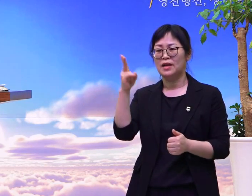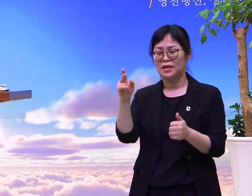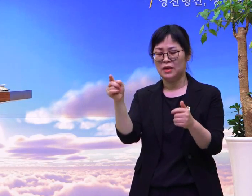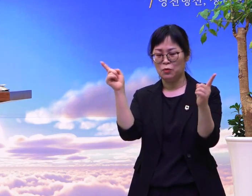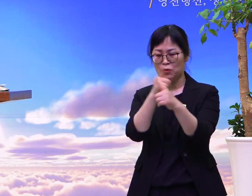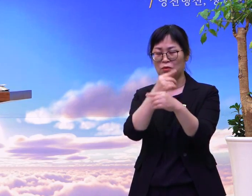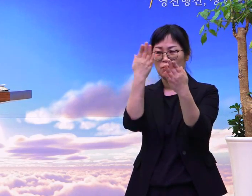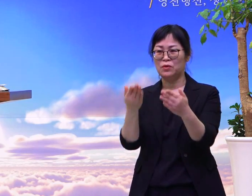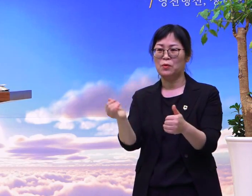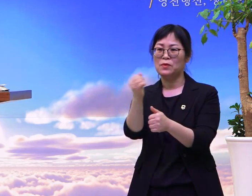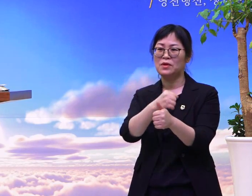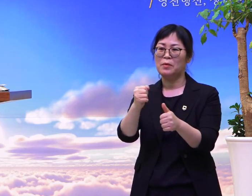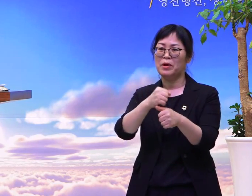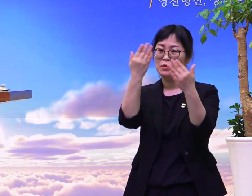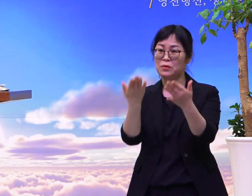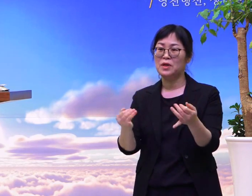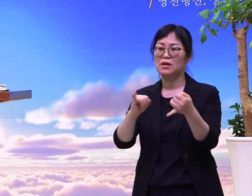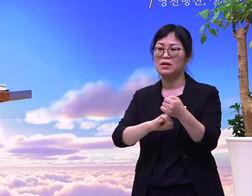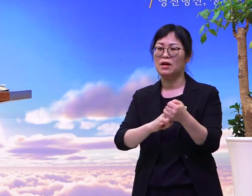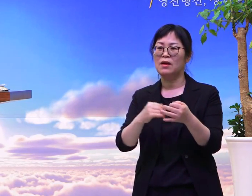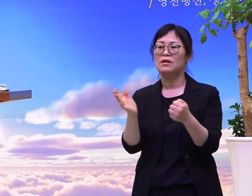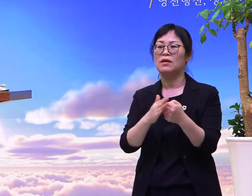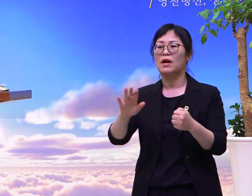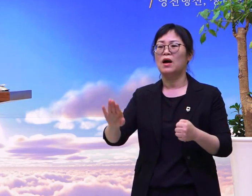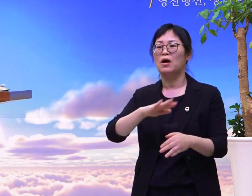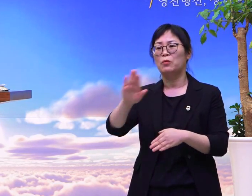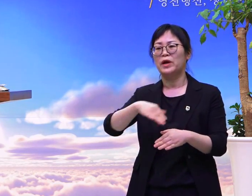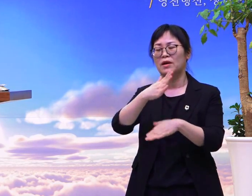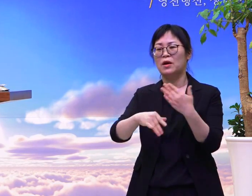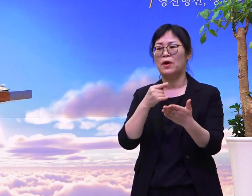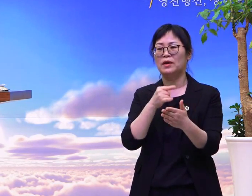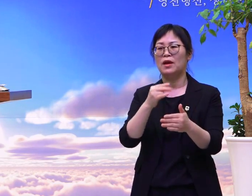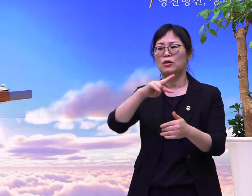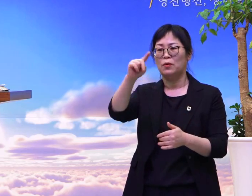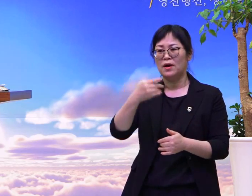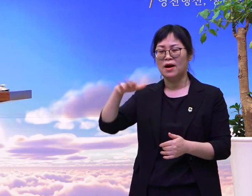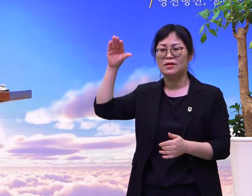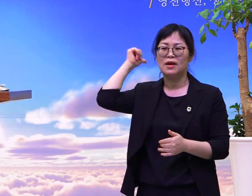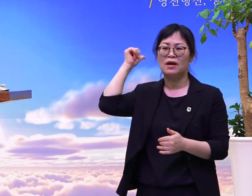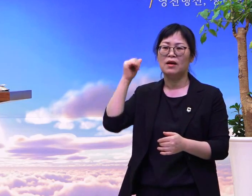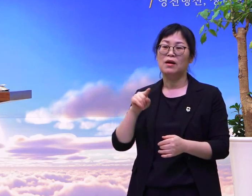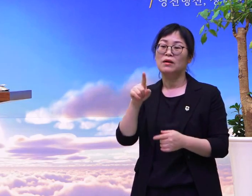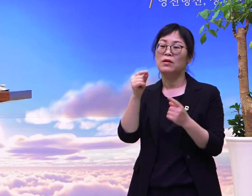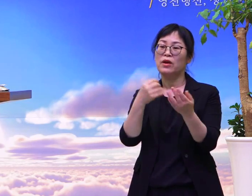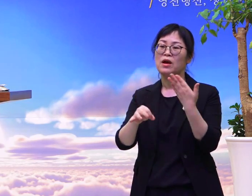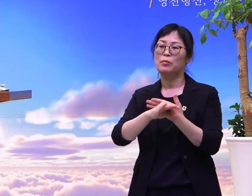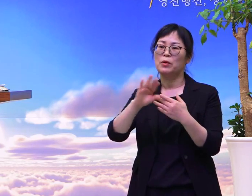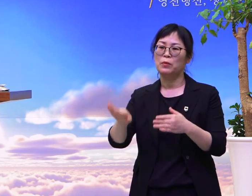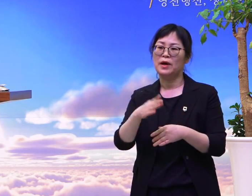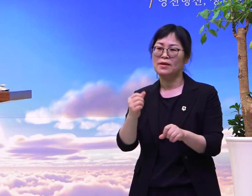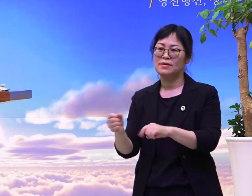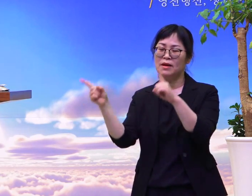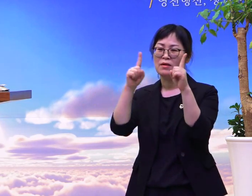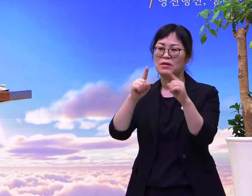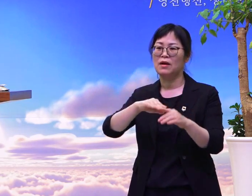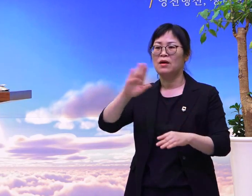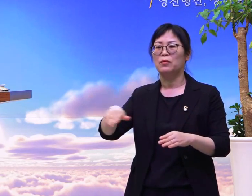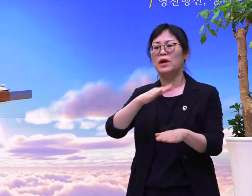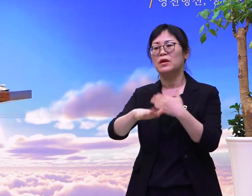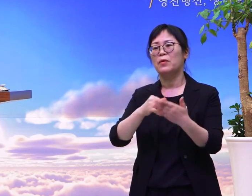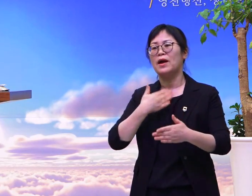주실 것이다. 그러니까 여호와께로 돌아가자. 그러면 살 것이다. 우리가 여호와를 알자.